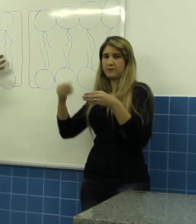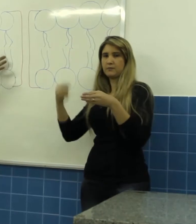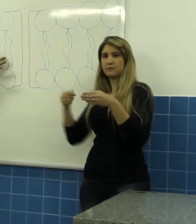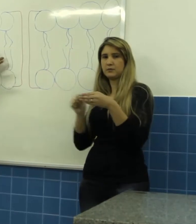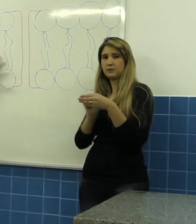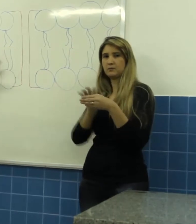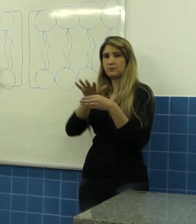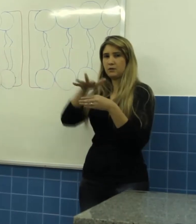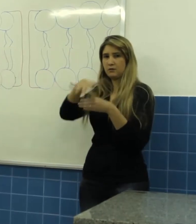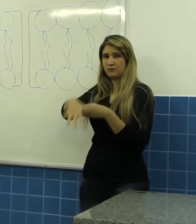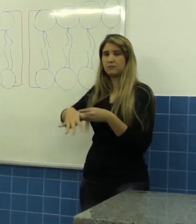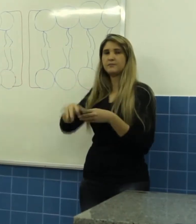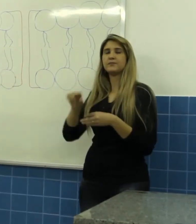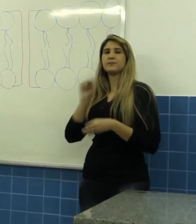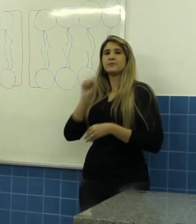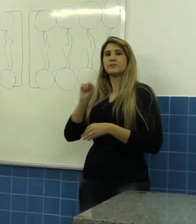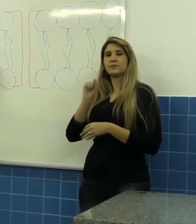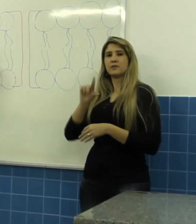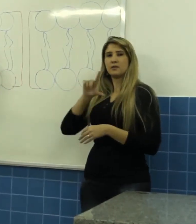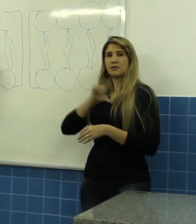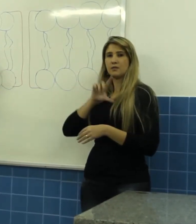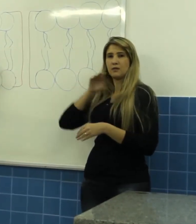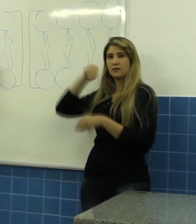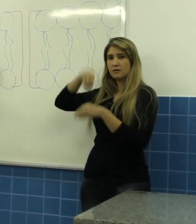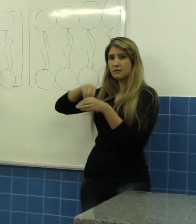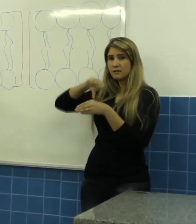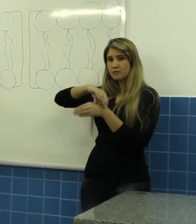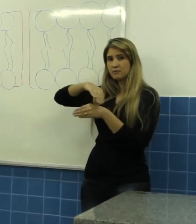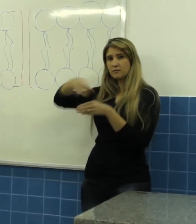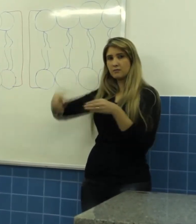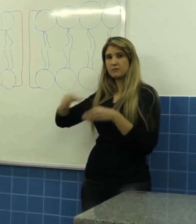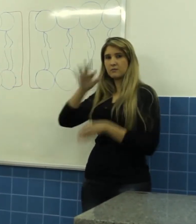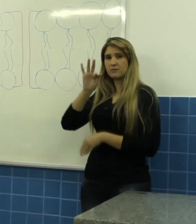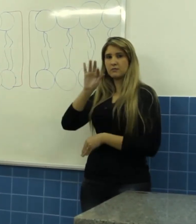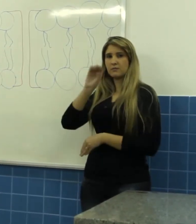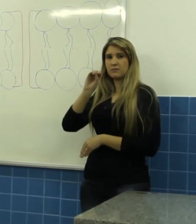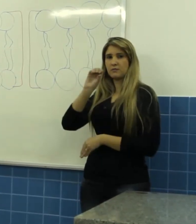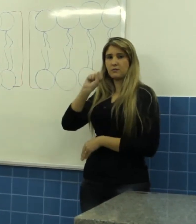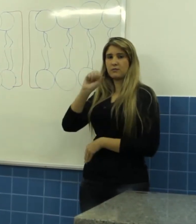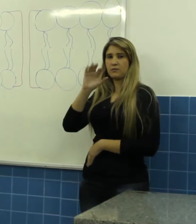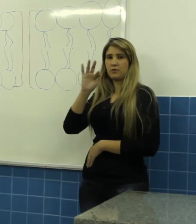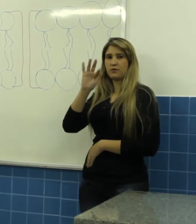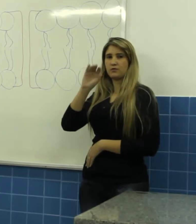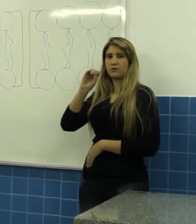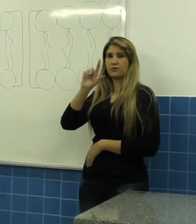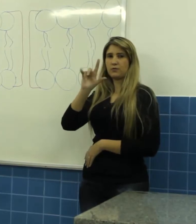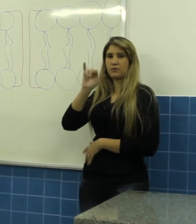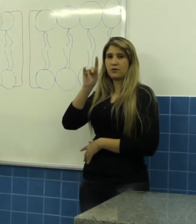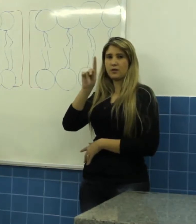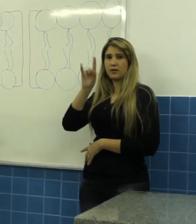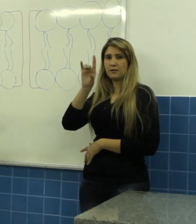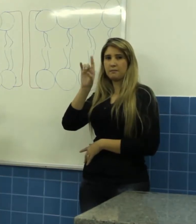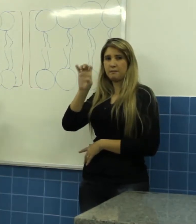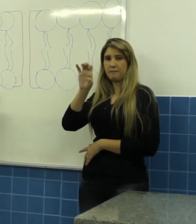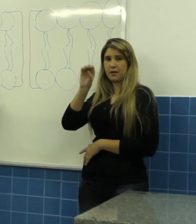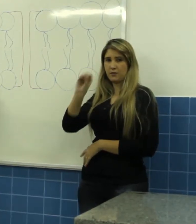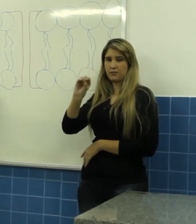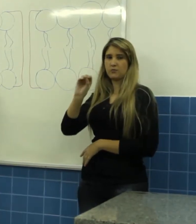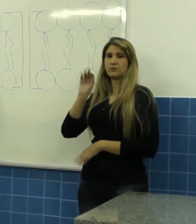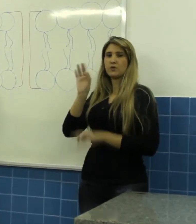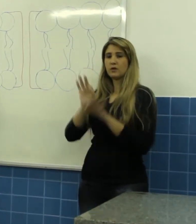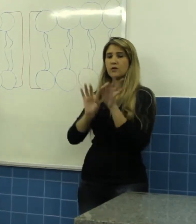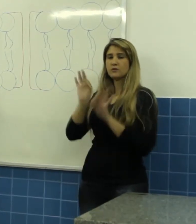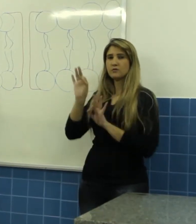plasmática, ela é constituída de fosfolipídio. Lembrando que o fosfolipídio se